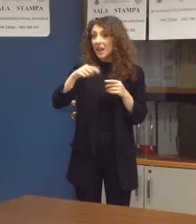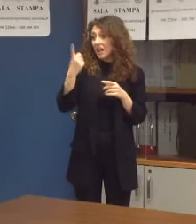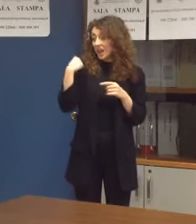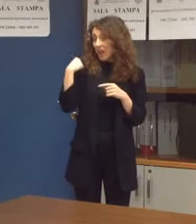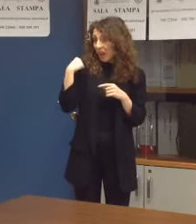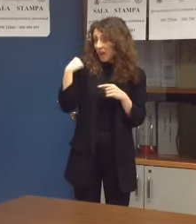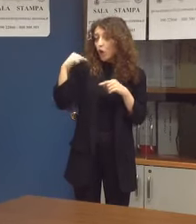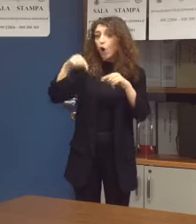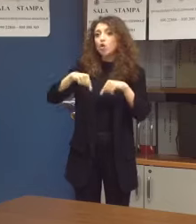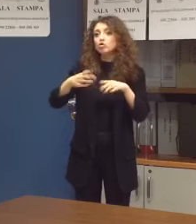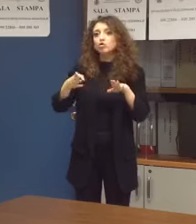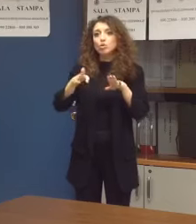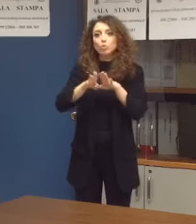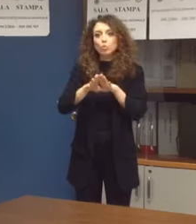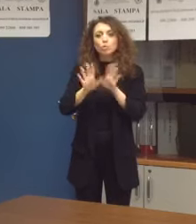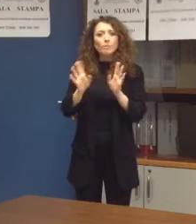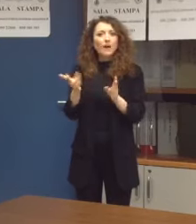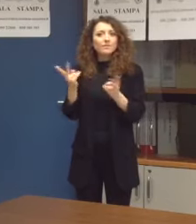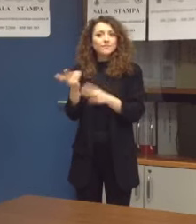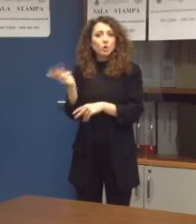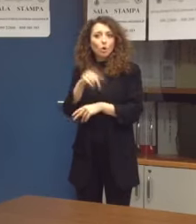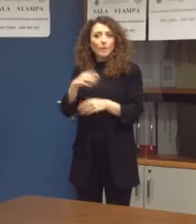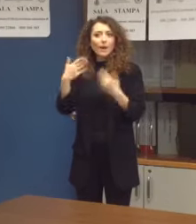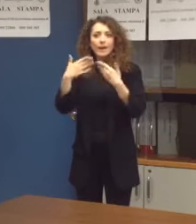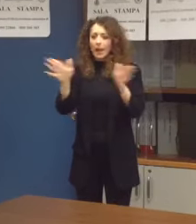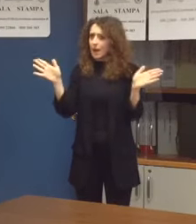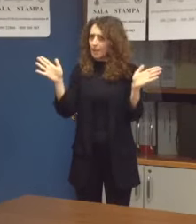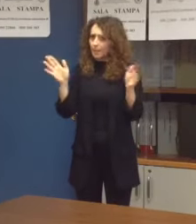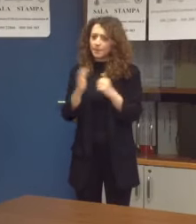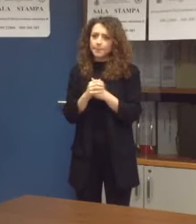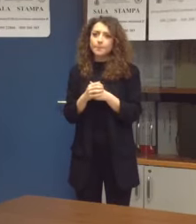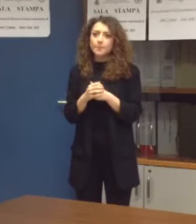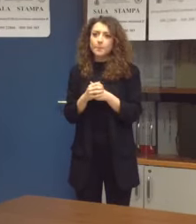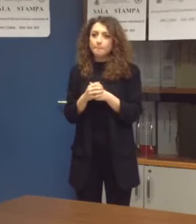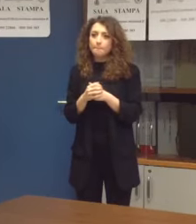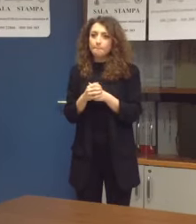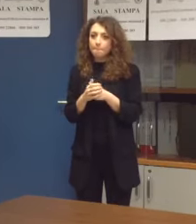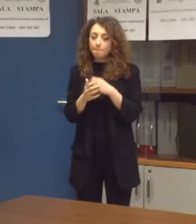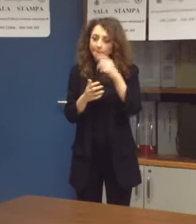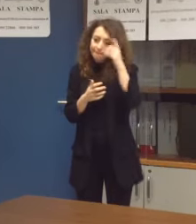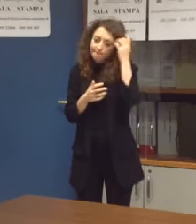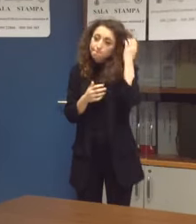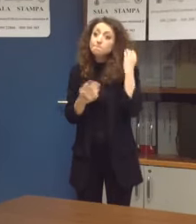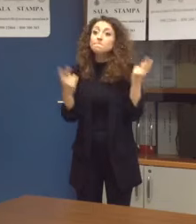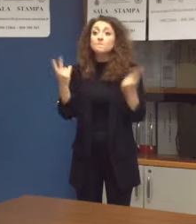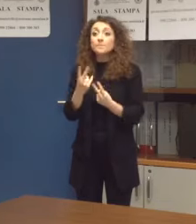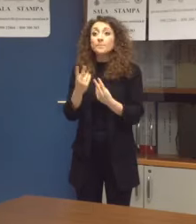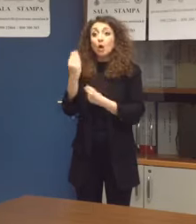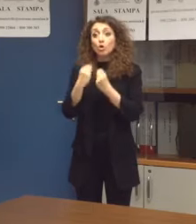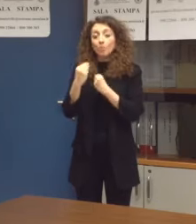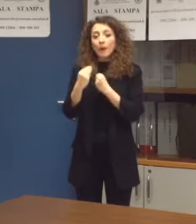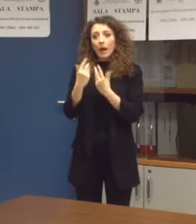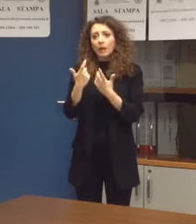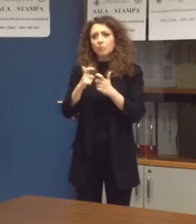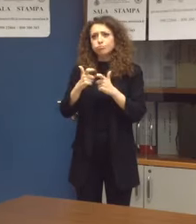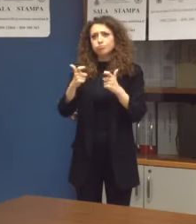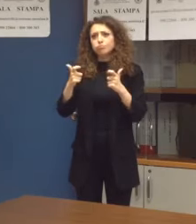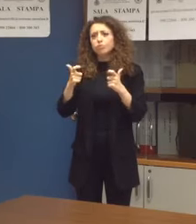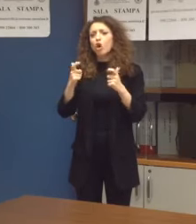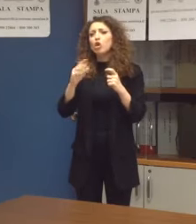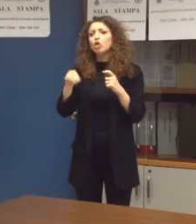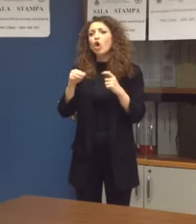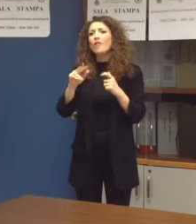di sanificazione, ma domani sarà aperto, anche perché il dato rilevante è che le domande più consistenti sono proprio nella terza